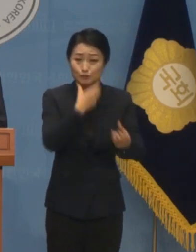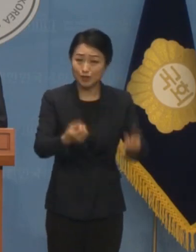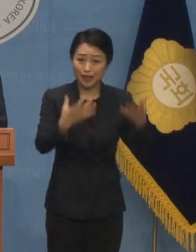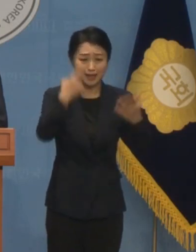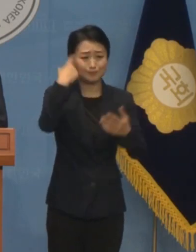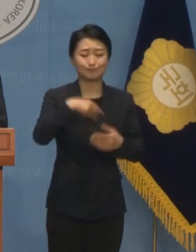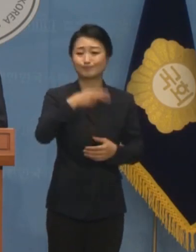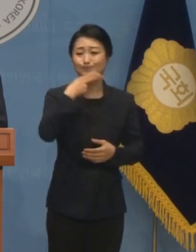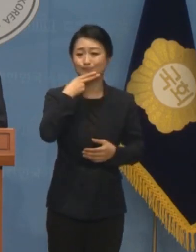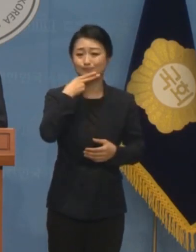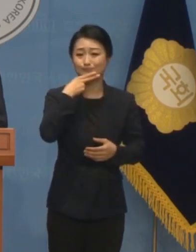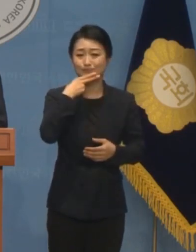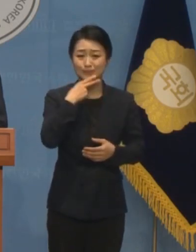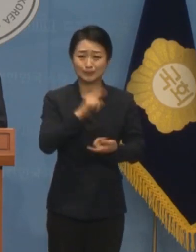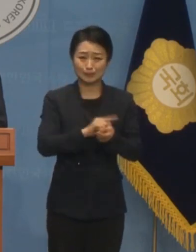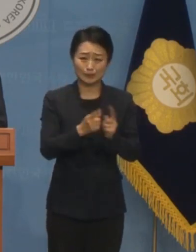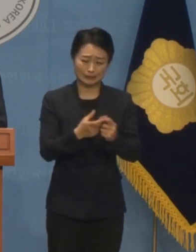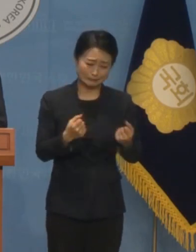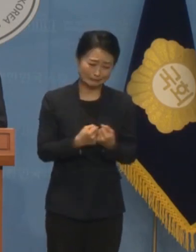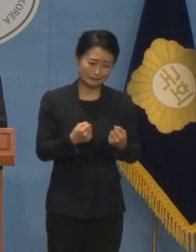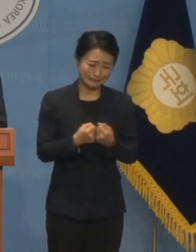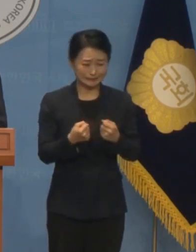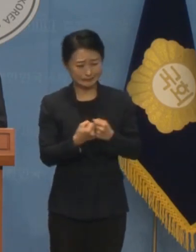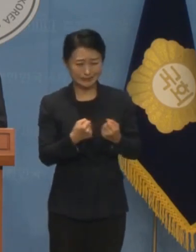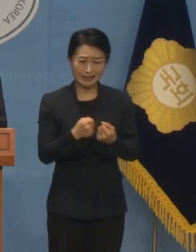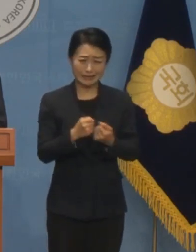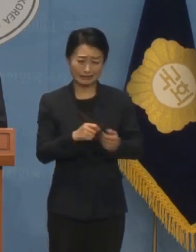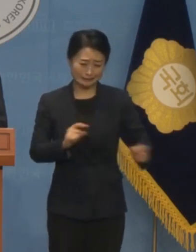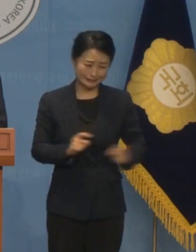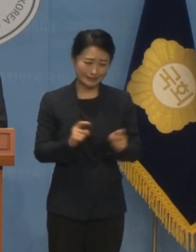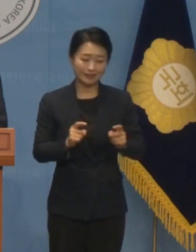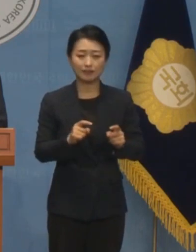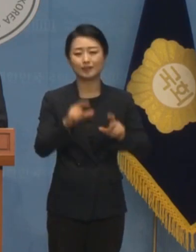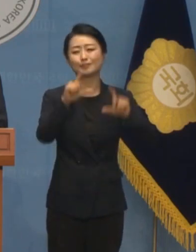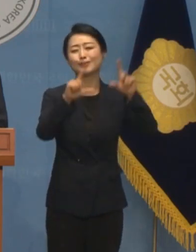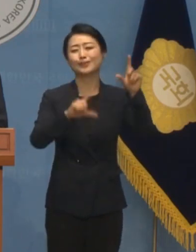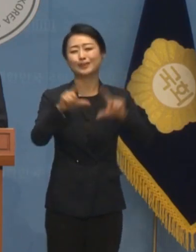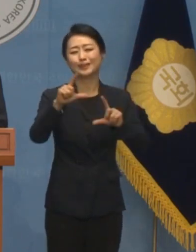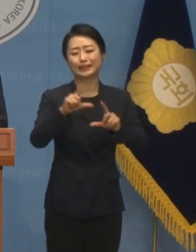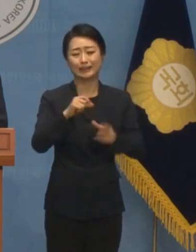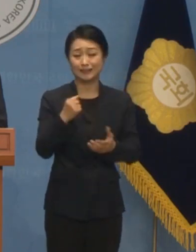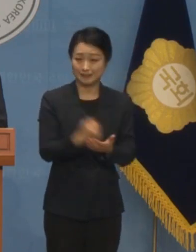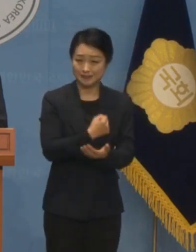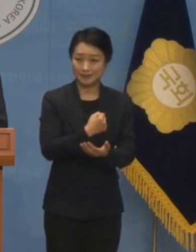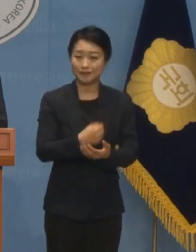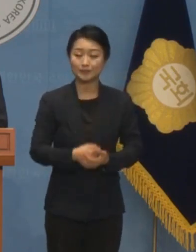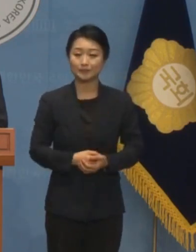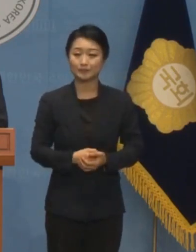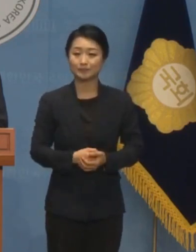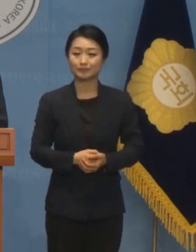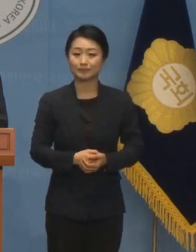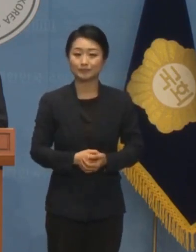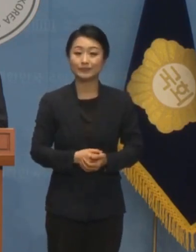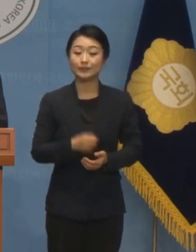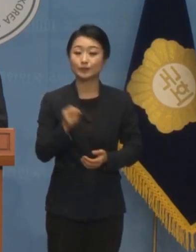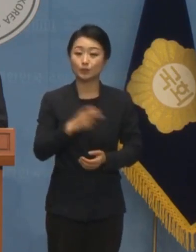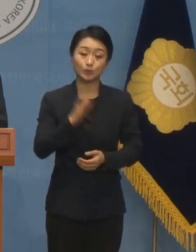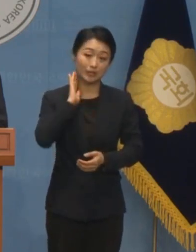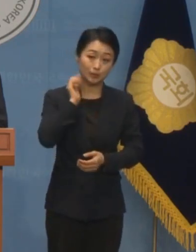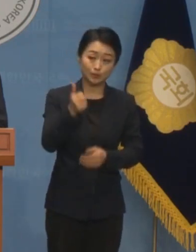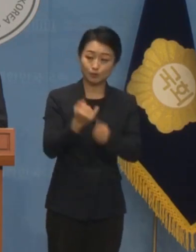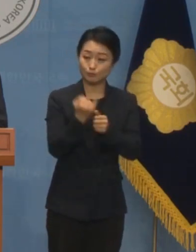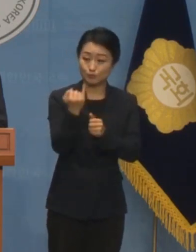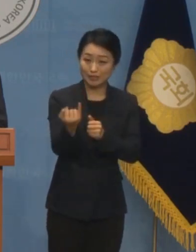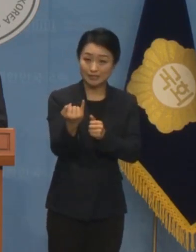축제라기보다 이전 투구의 복마전에 가까웠습니다. 이번 전당대회는 또한 대통령